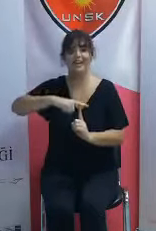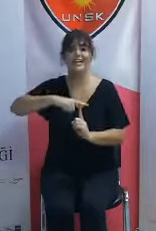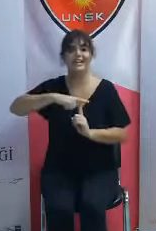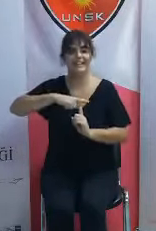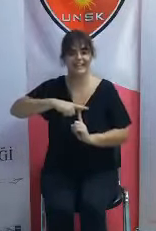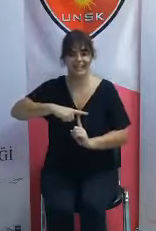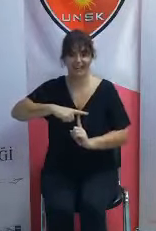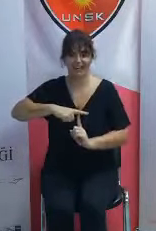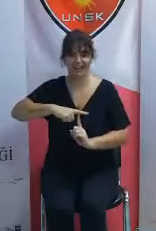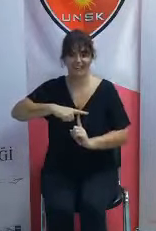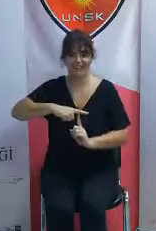T.